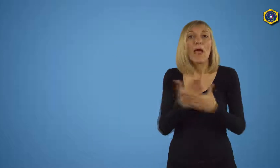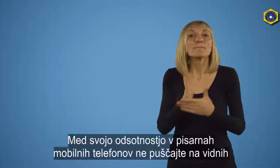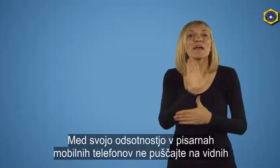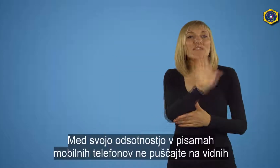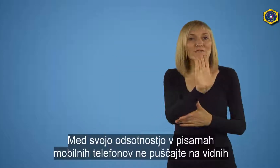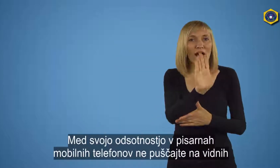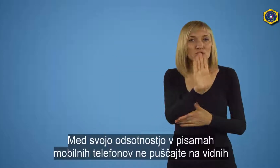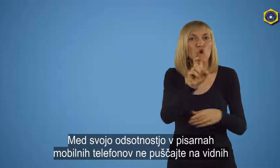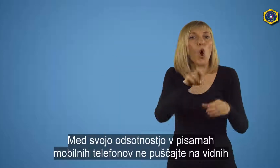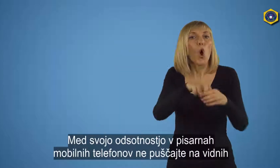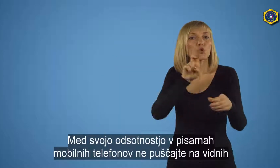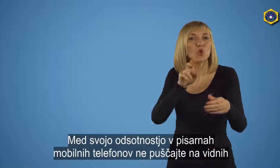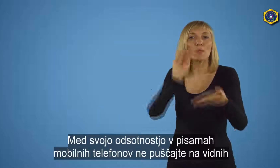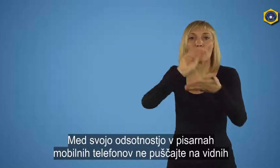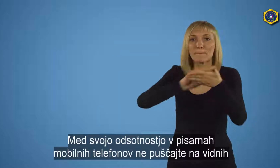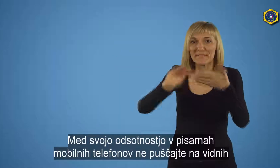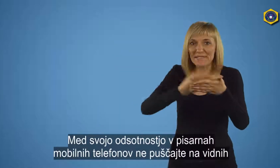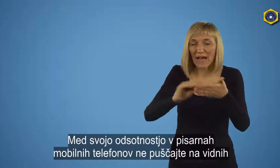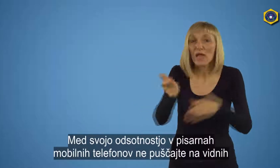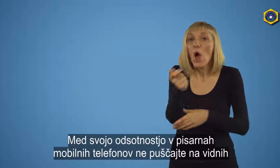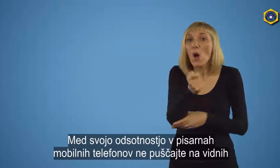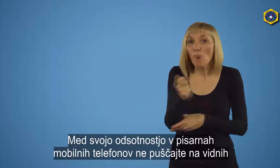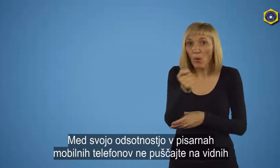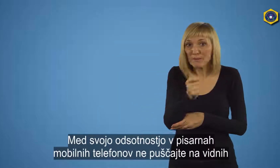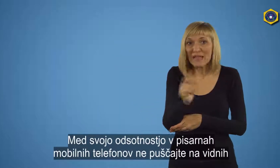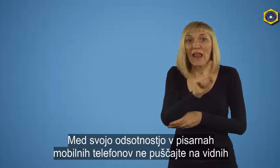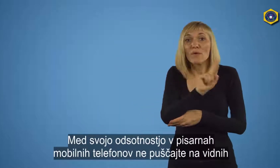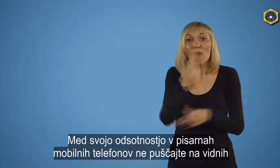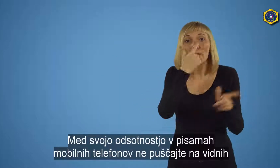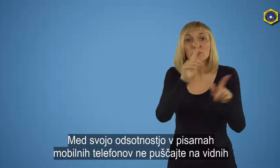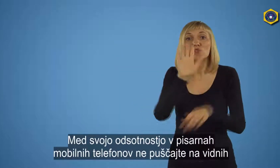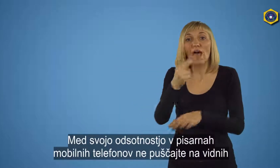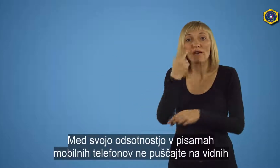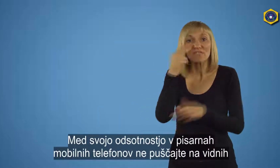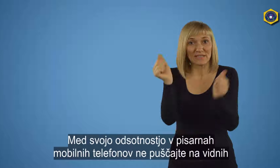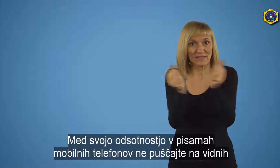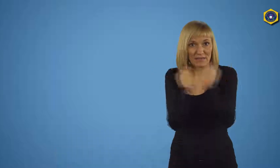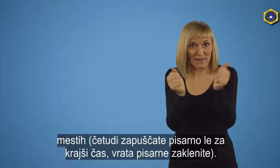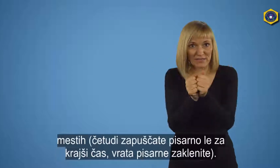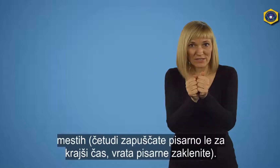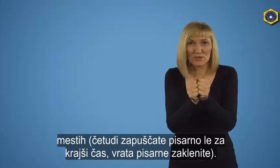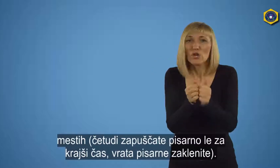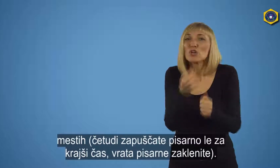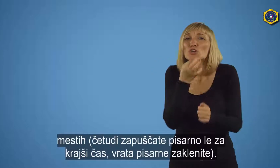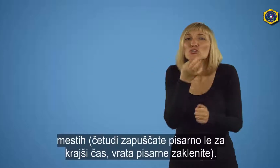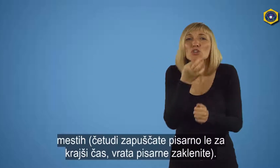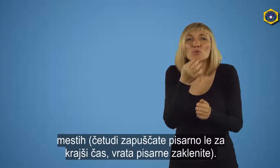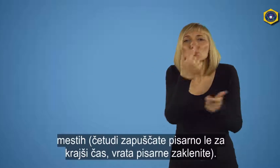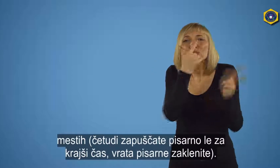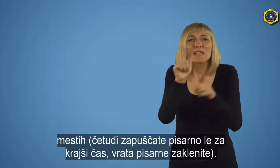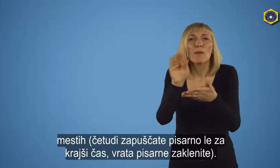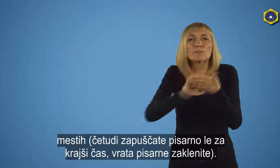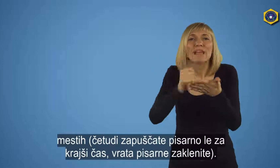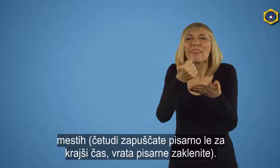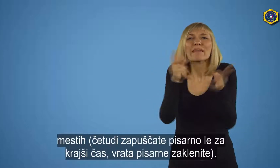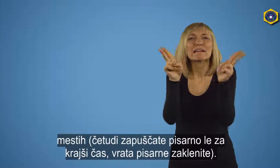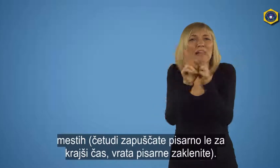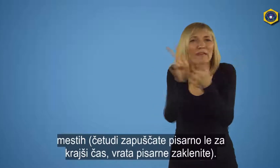Med svojo odsotnostjo v pisarnah mobilnih telefonov ne puščajte na vidnih mestih. Četudi zapuščate pisarno le za krajši